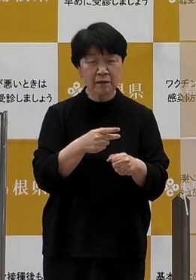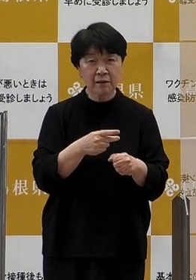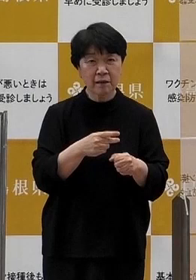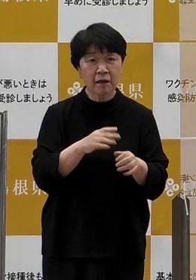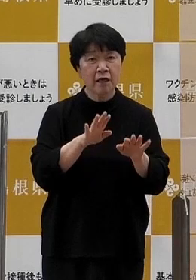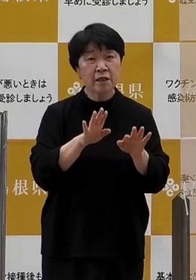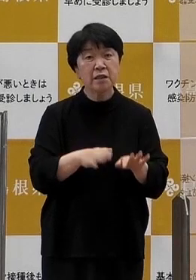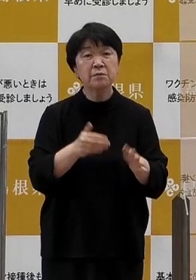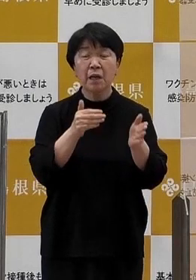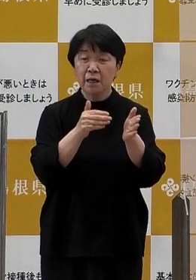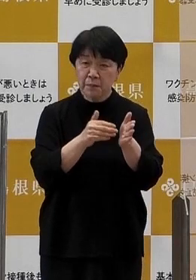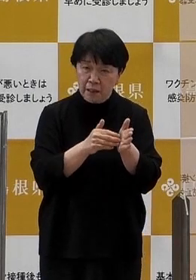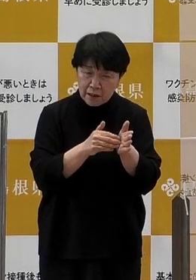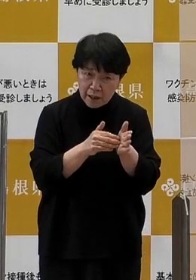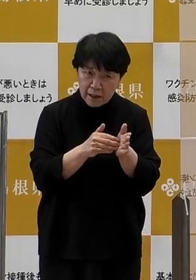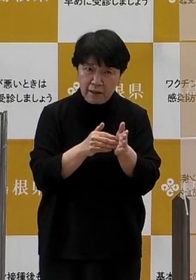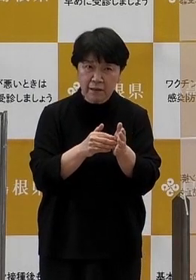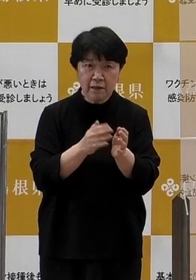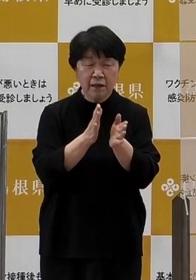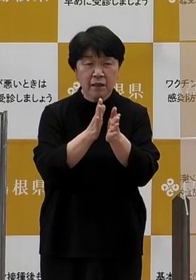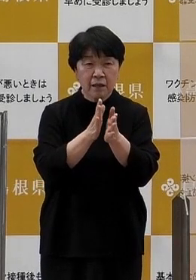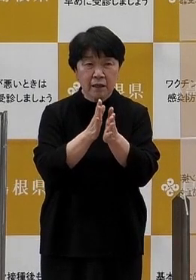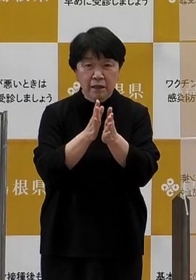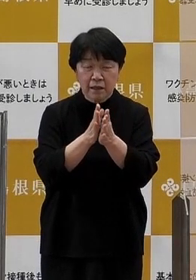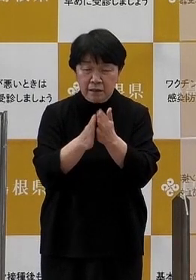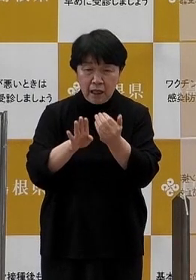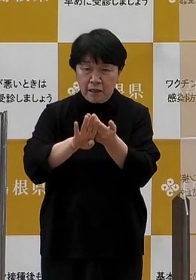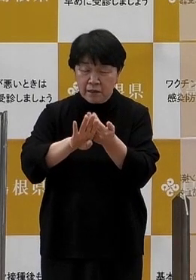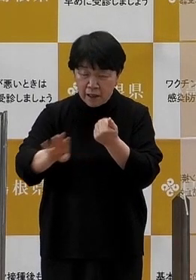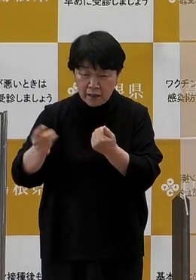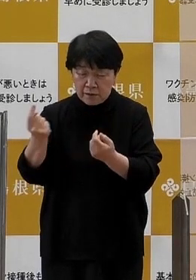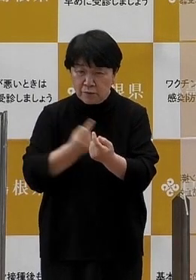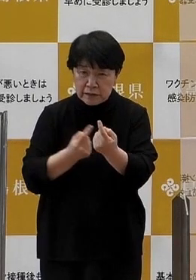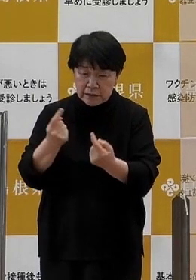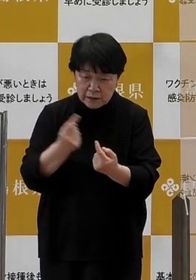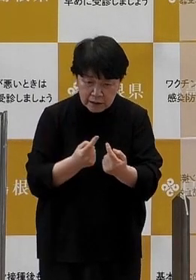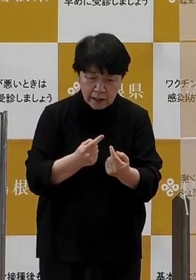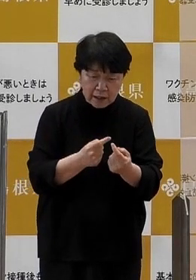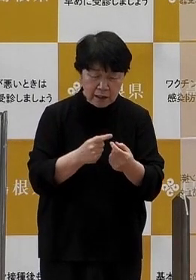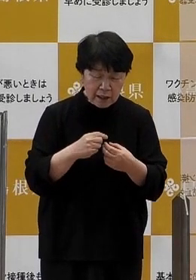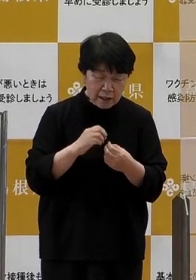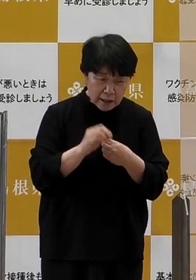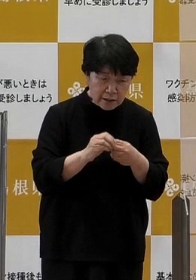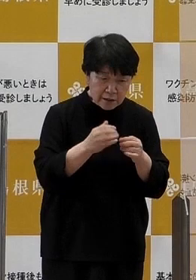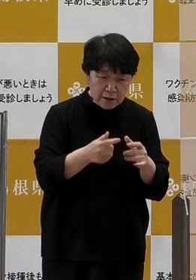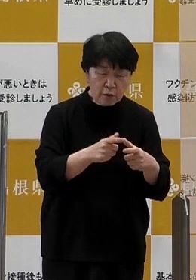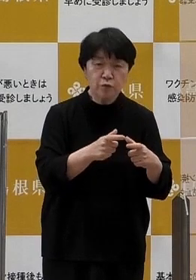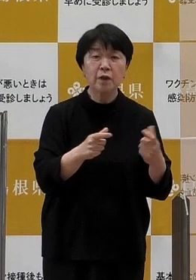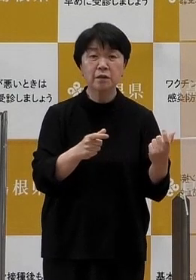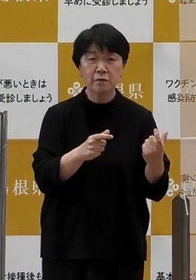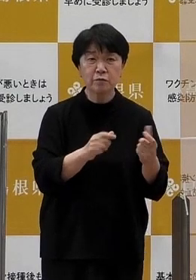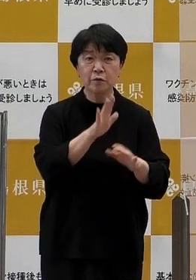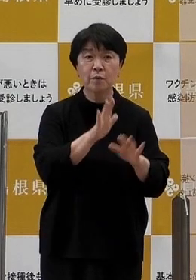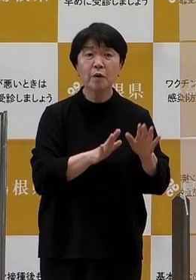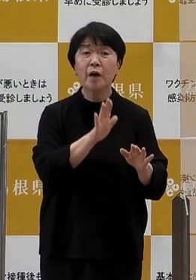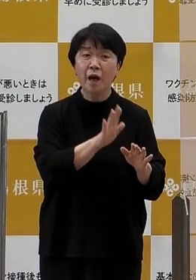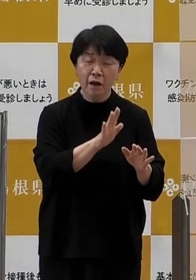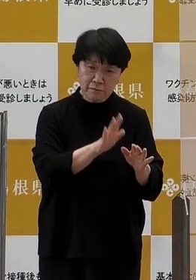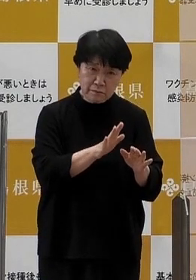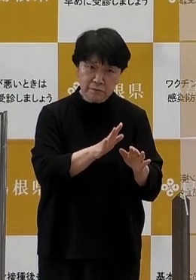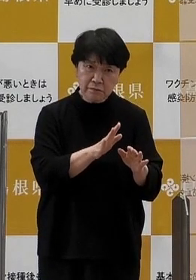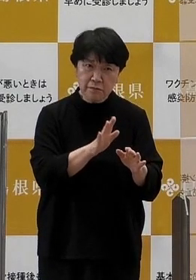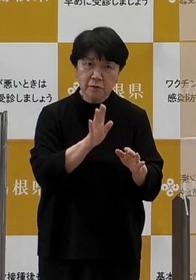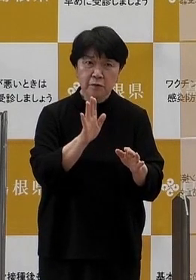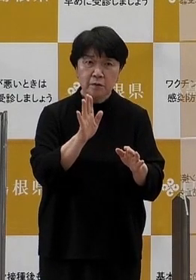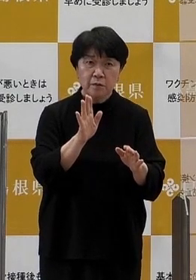たくさん県外往来で感染者確認されてますけども、旅館やホテルなどでその観光に